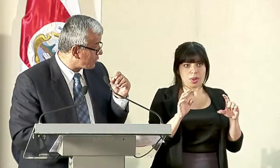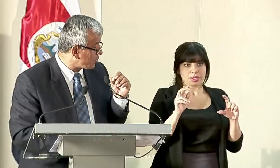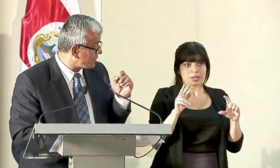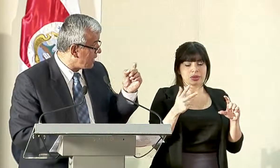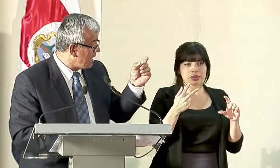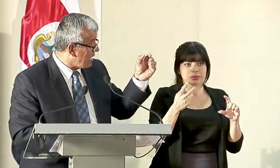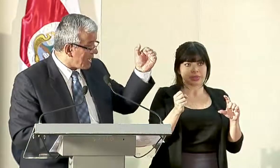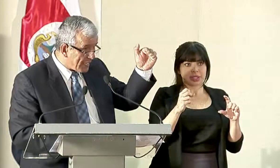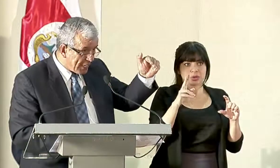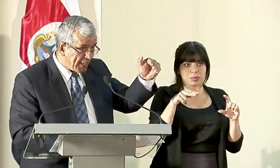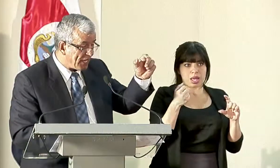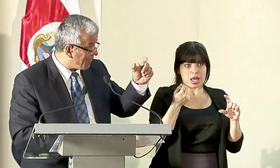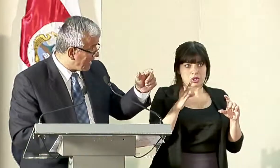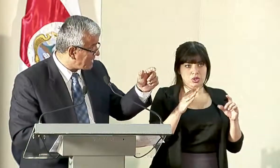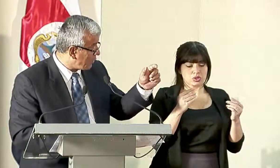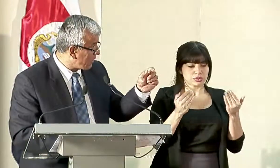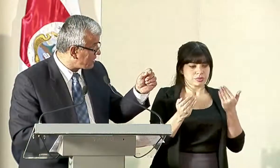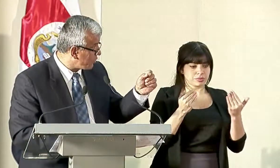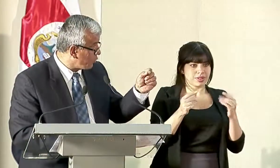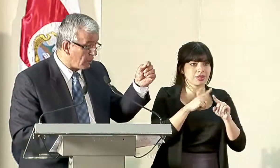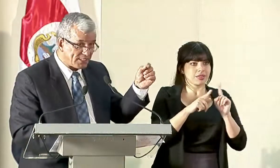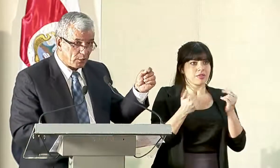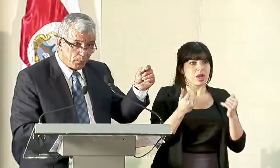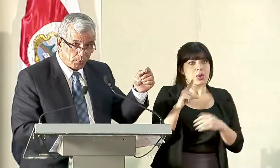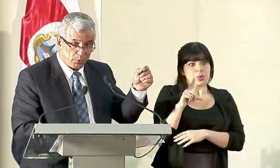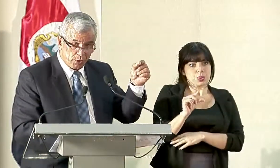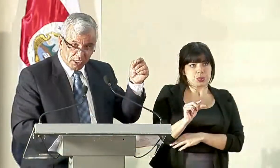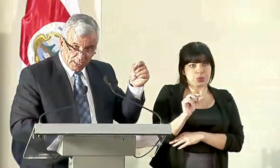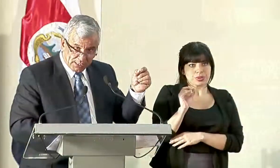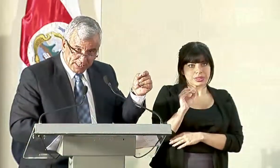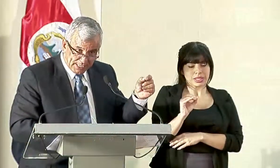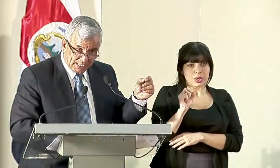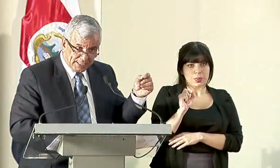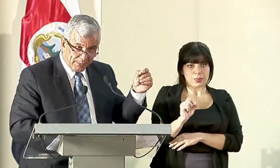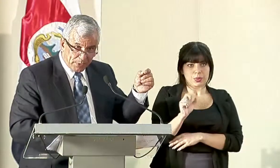del 2014, y la diferencia ahora se redujo